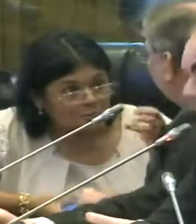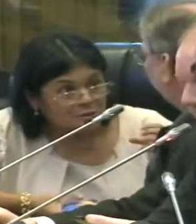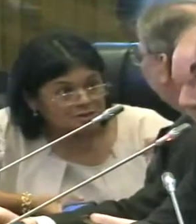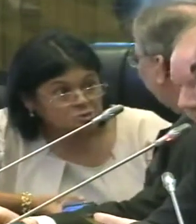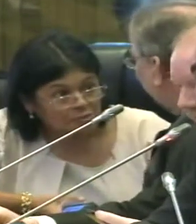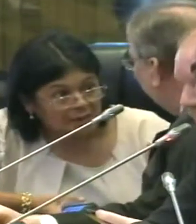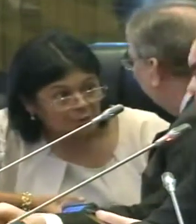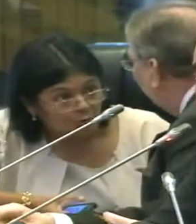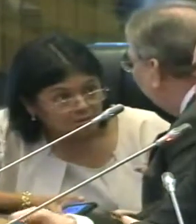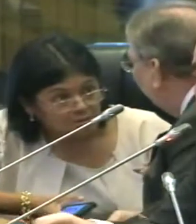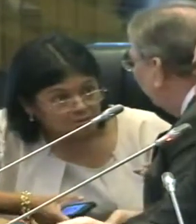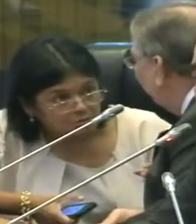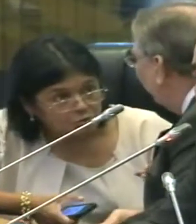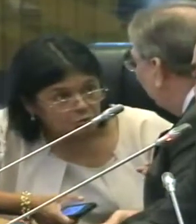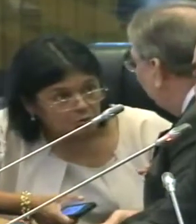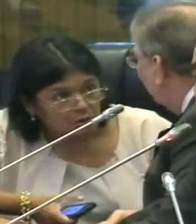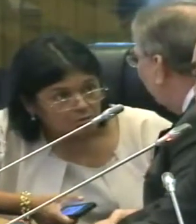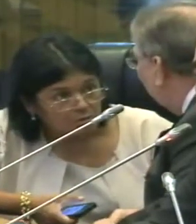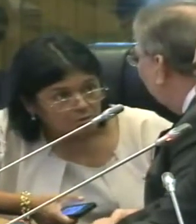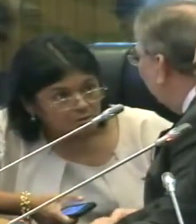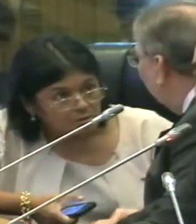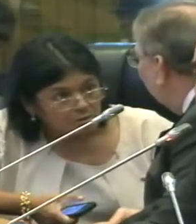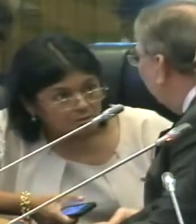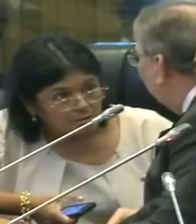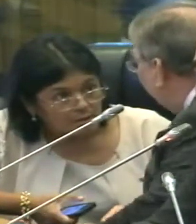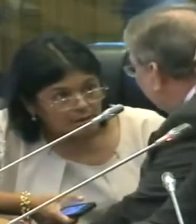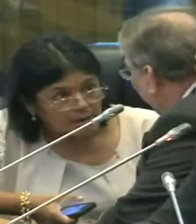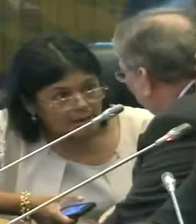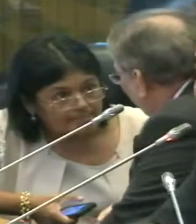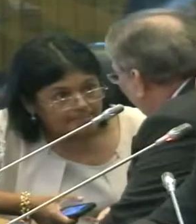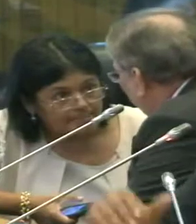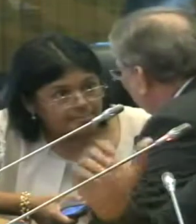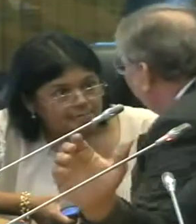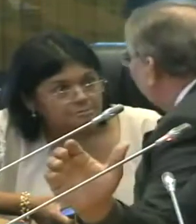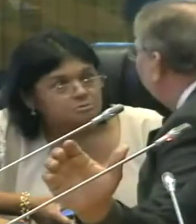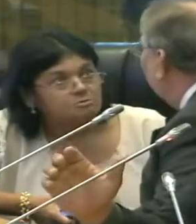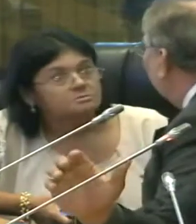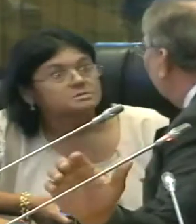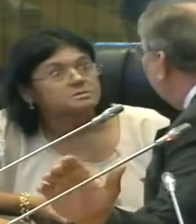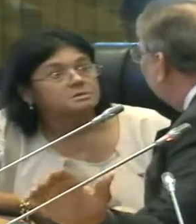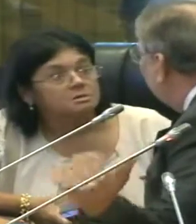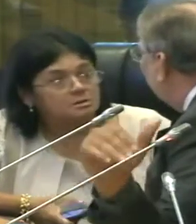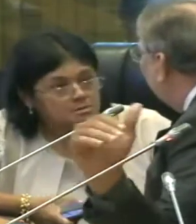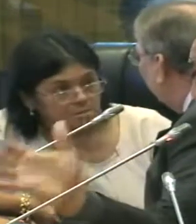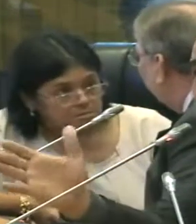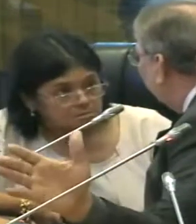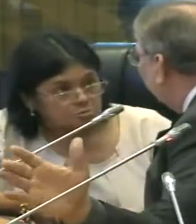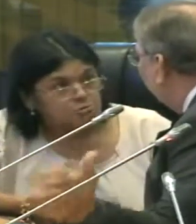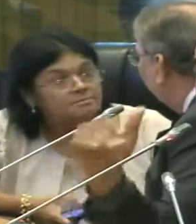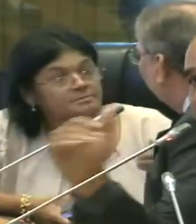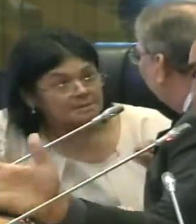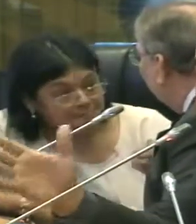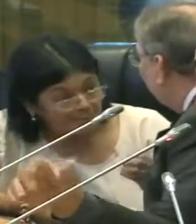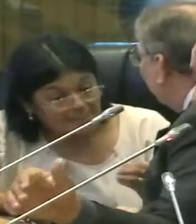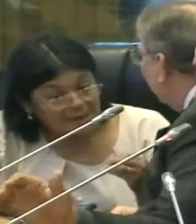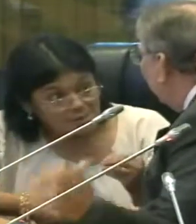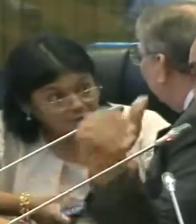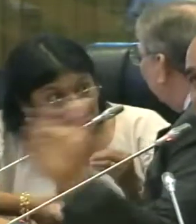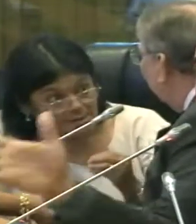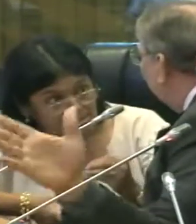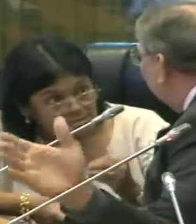caminhantes, que frequentam ali a litorânea, e terem aquela atitude ali absurda,